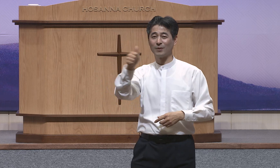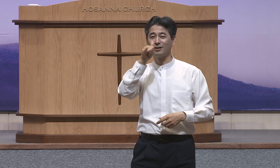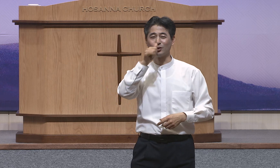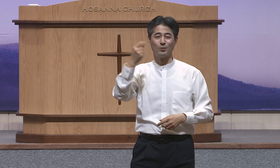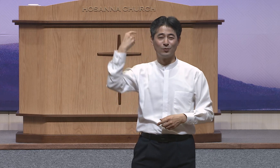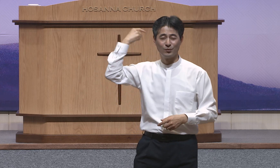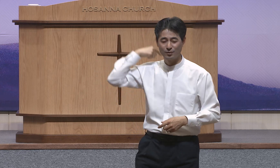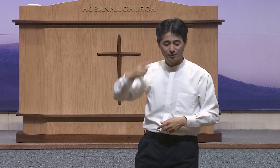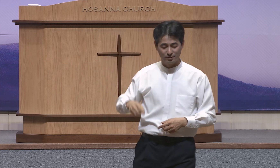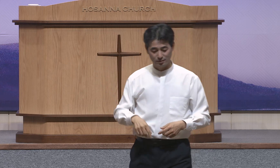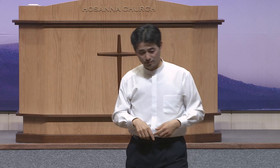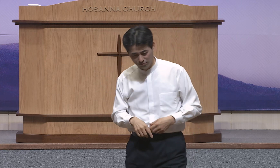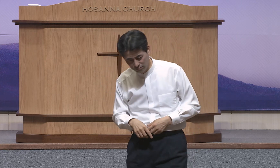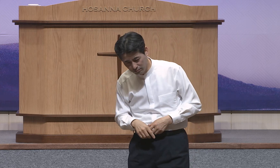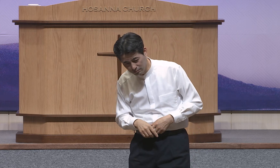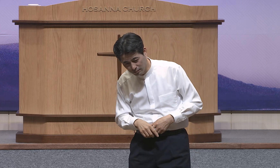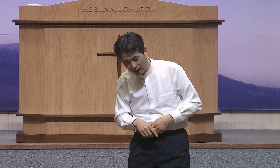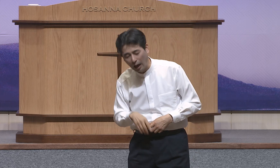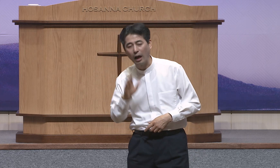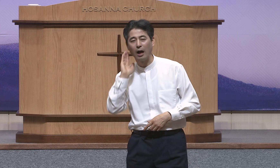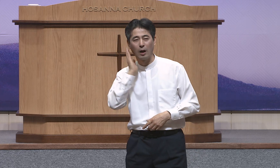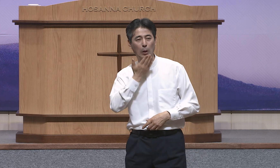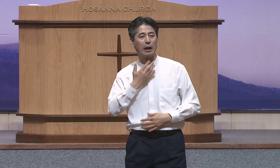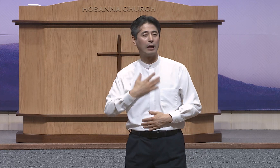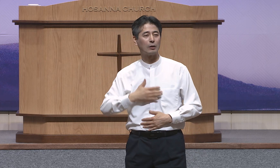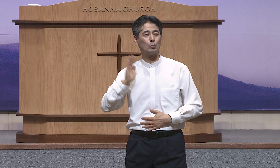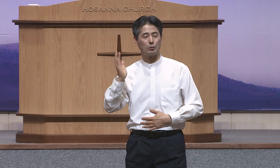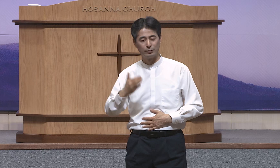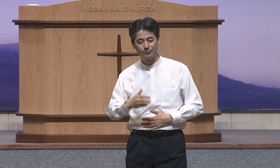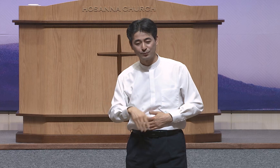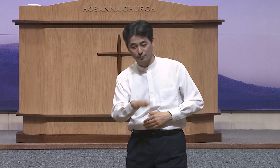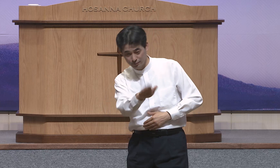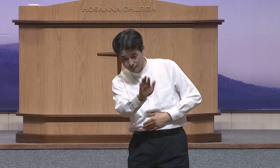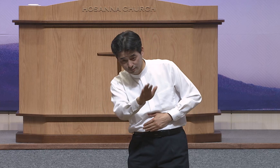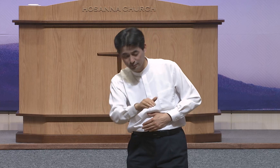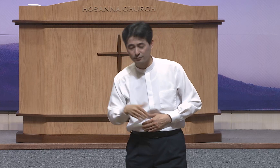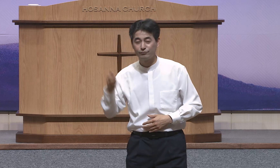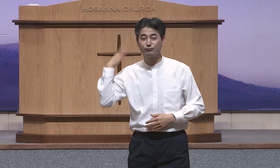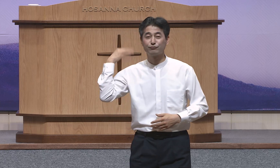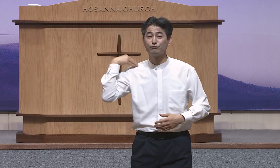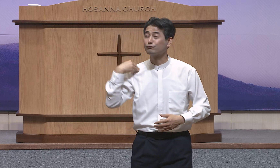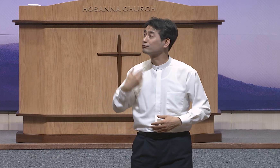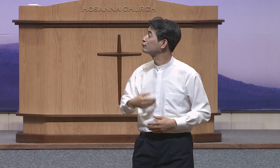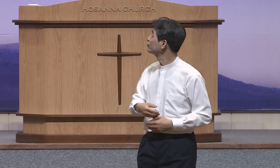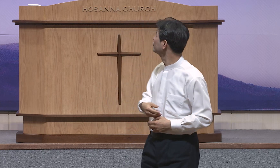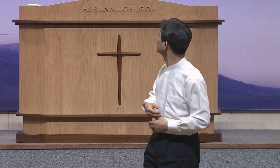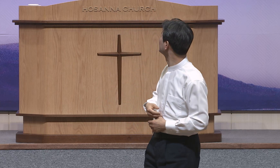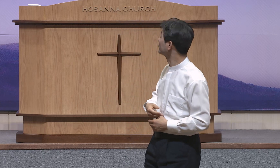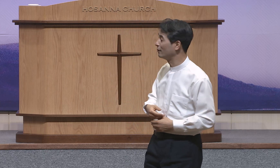못 알아들으니까 뒤에 있는 남자분이 저를 보시더니 아 농인이구나 저기요 하면서 저를 부르시더라고요.